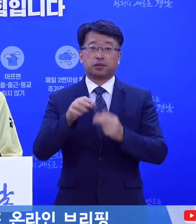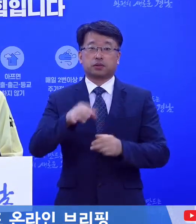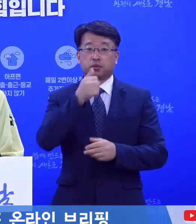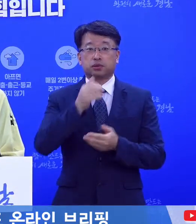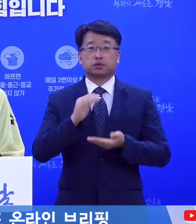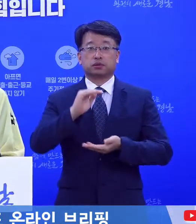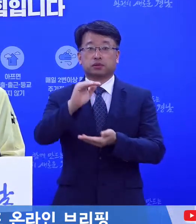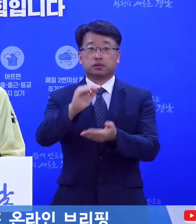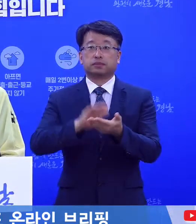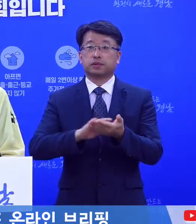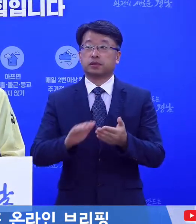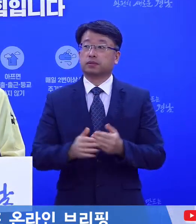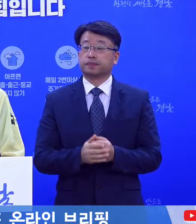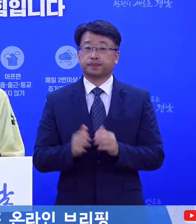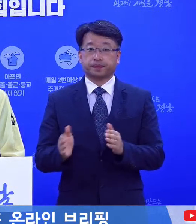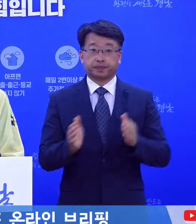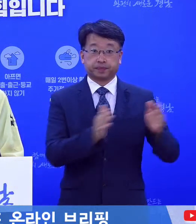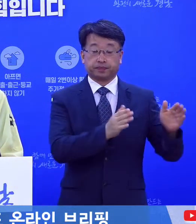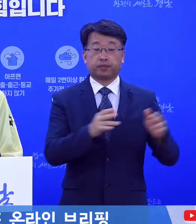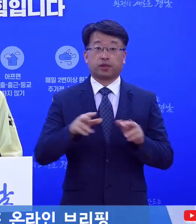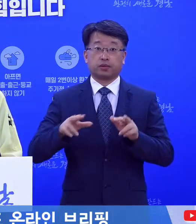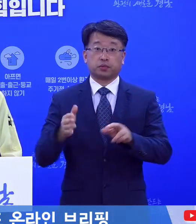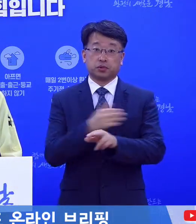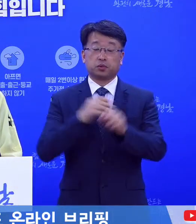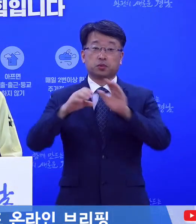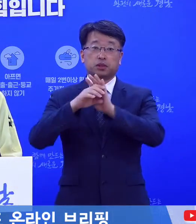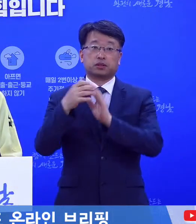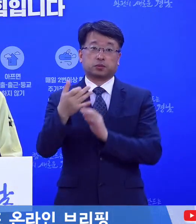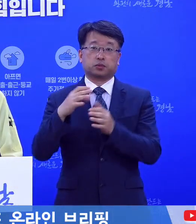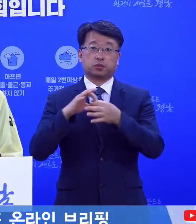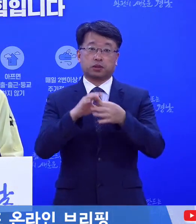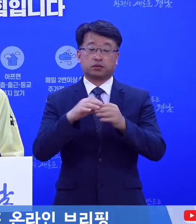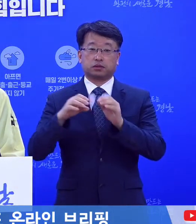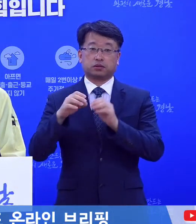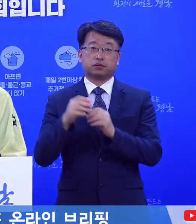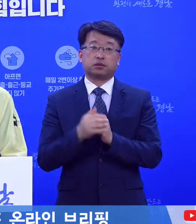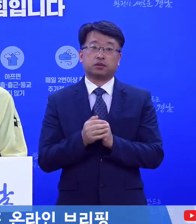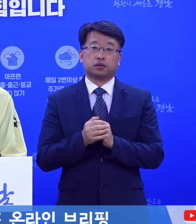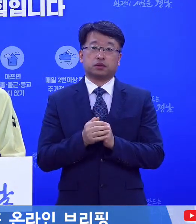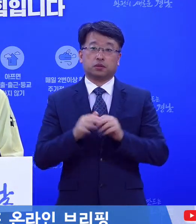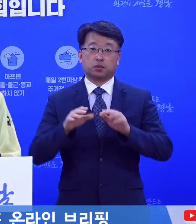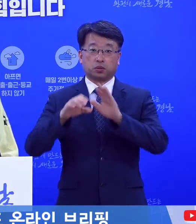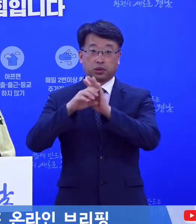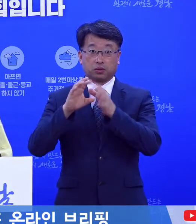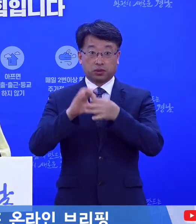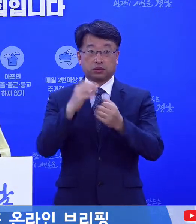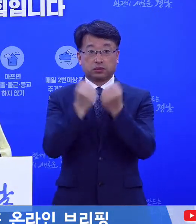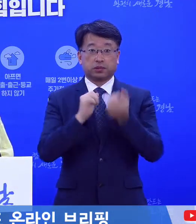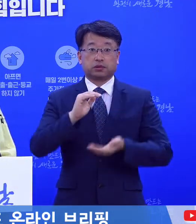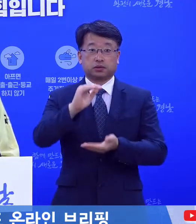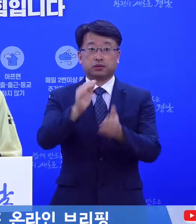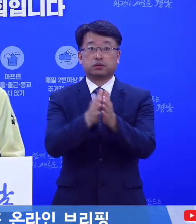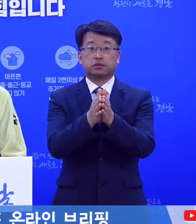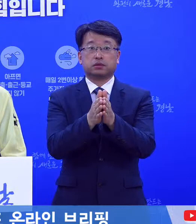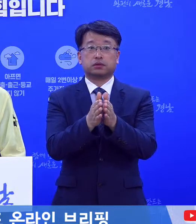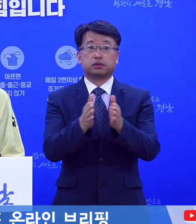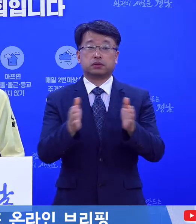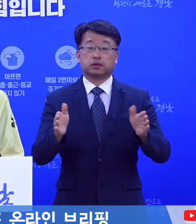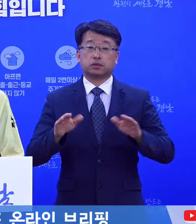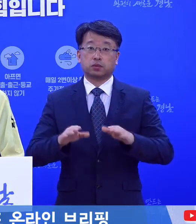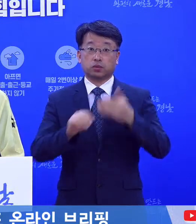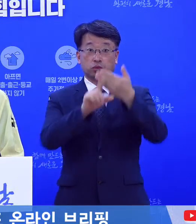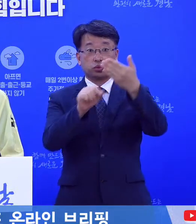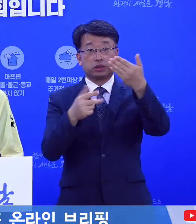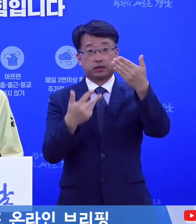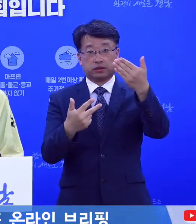해주시겠습니다. 지금부터 코로나19 관련 김명섭 경상남도 대변인의 브리핑이 있겠습니다. 예,